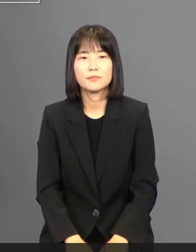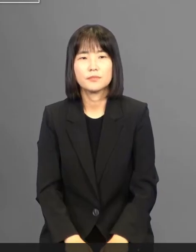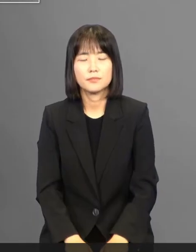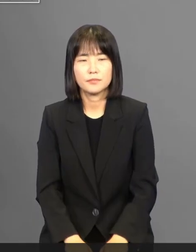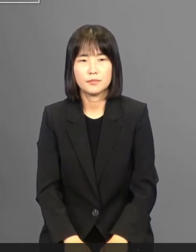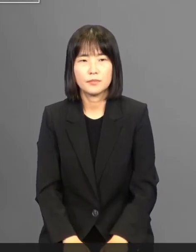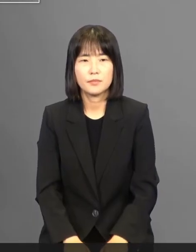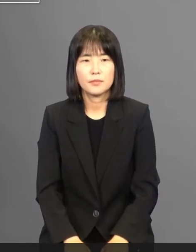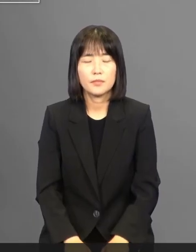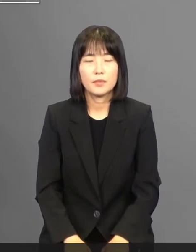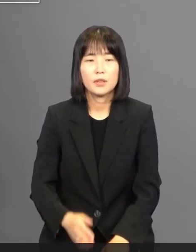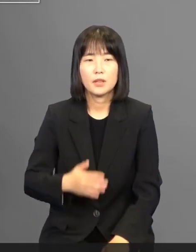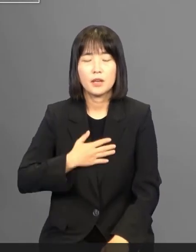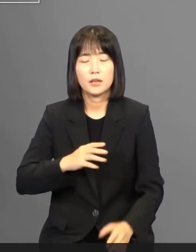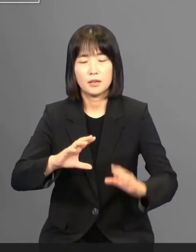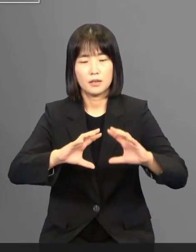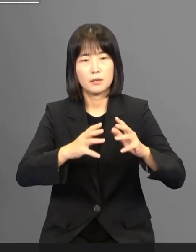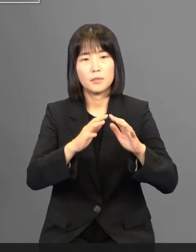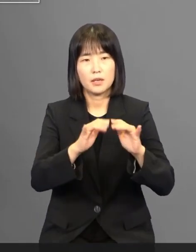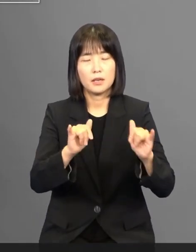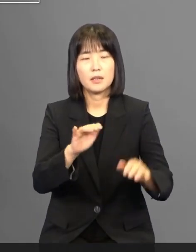나의 백성이